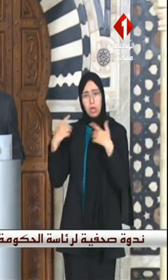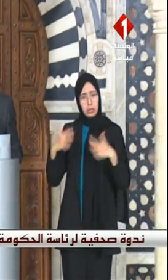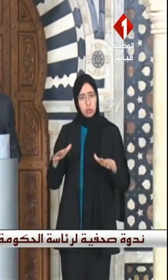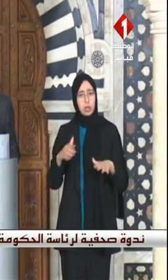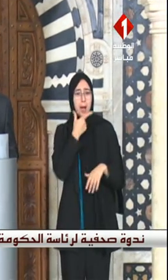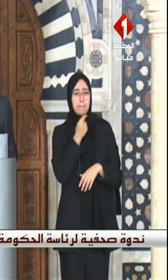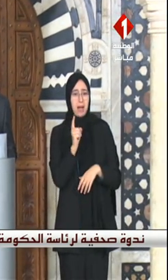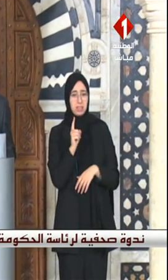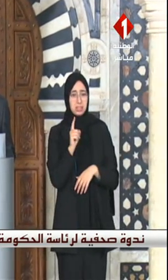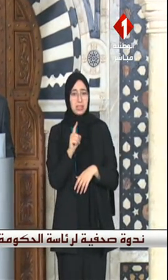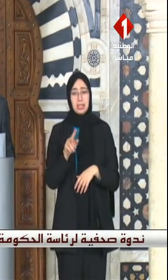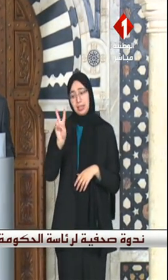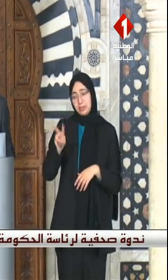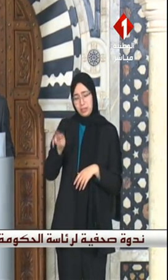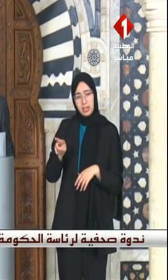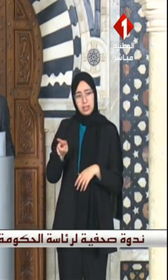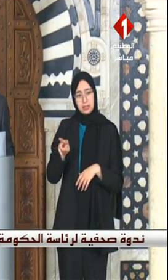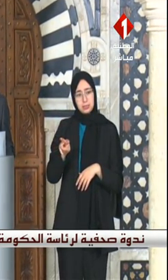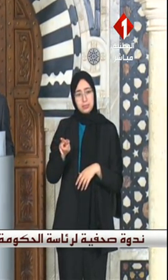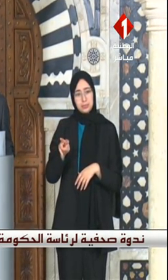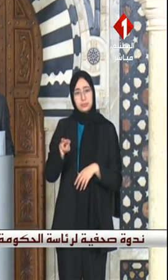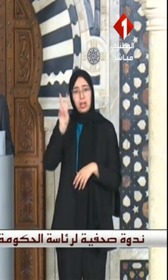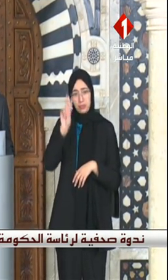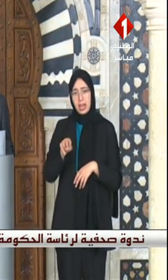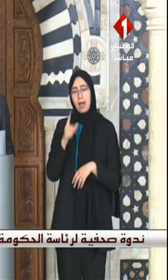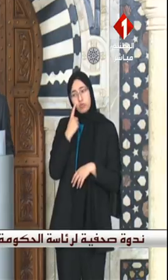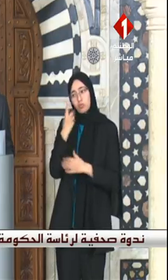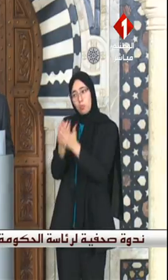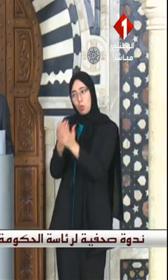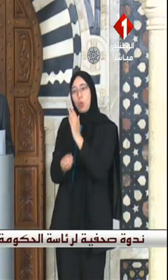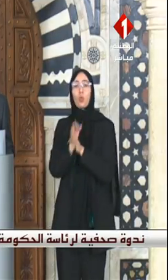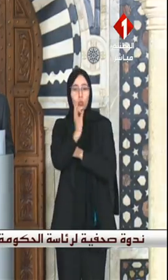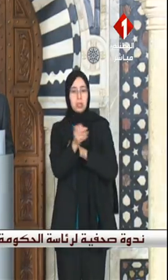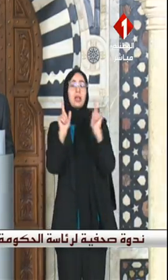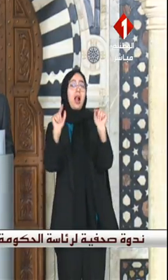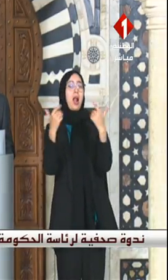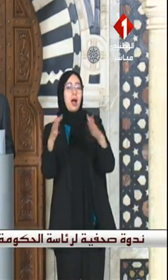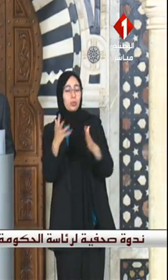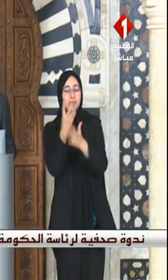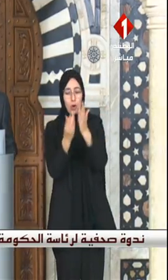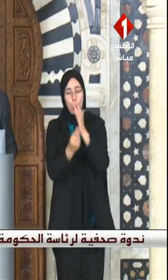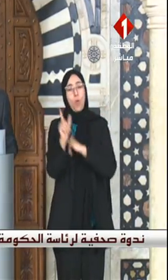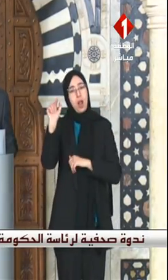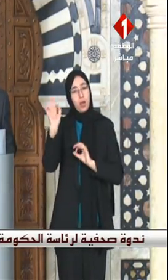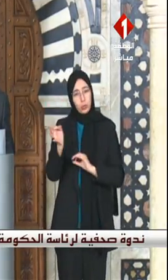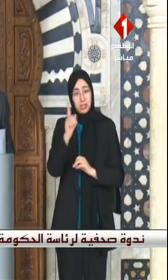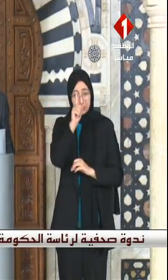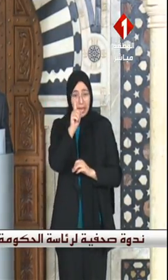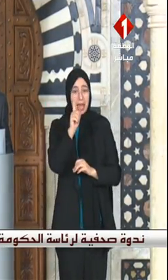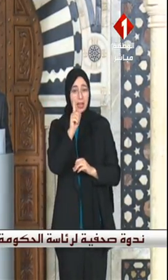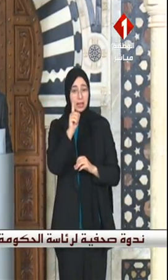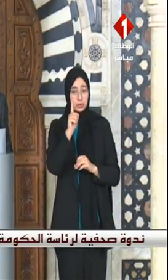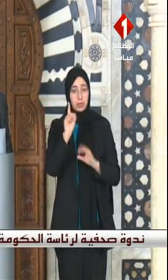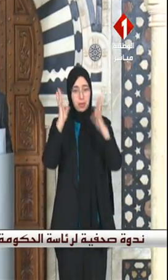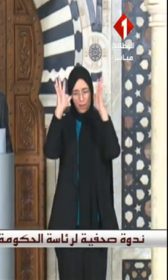بالواجب. صحيح صحيح ثم بعض الإخلالات بسيطة، هذه ما تنفيش، بالعكس هي